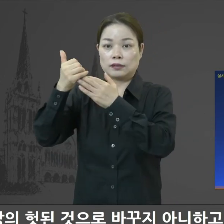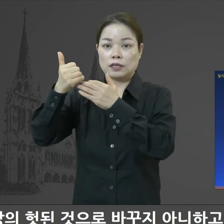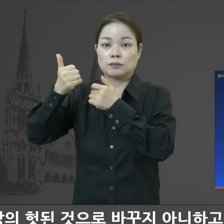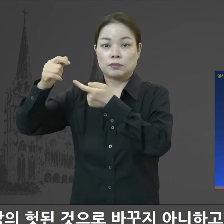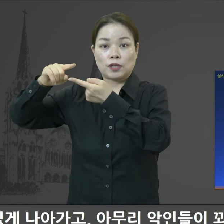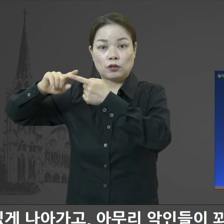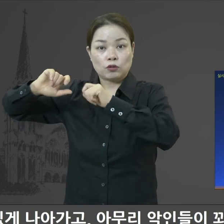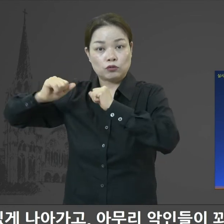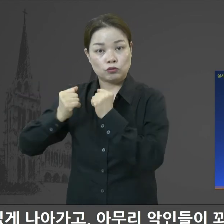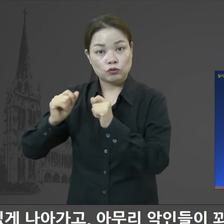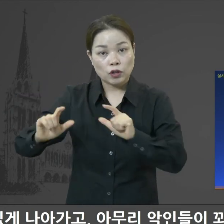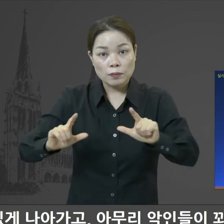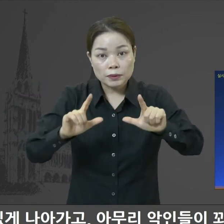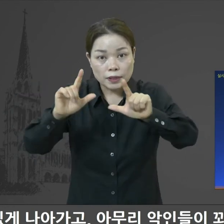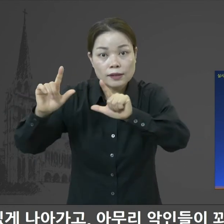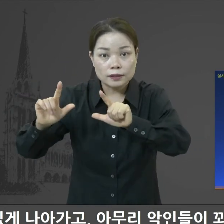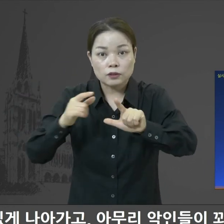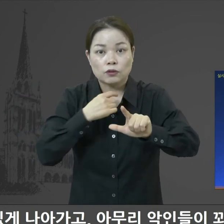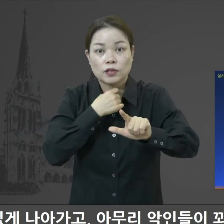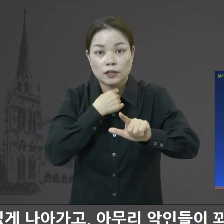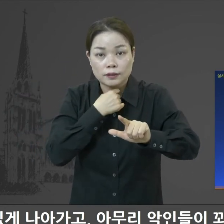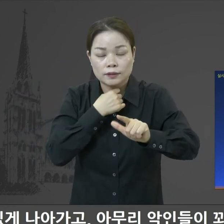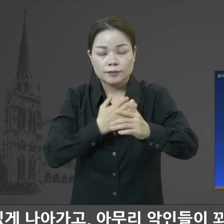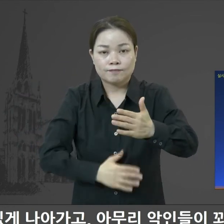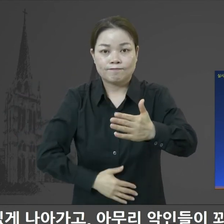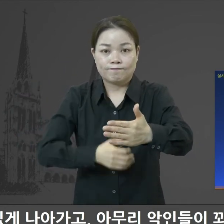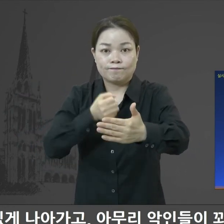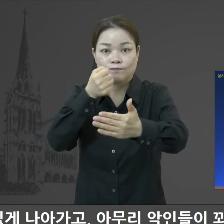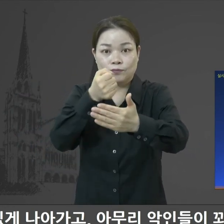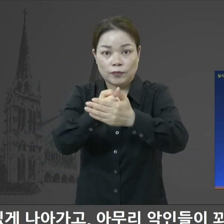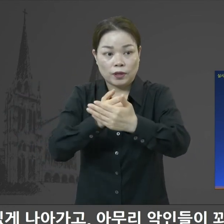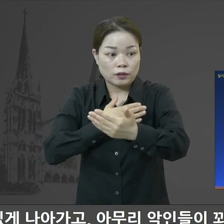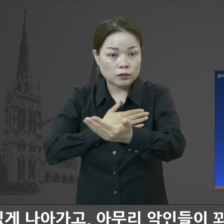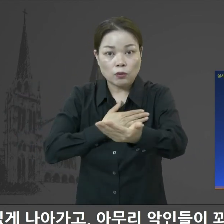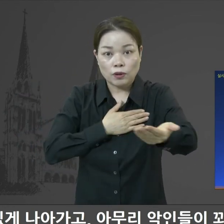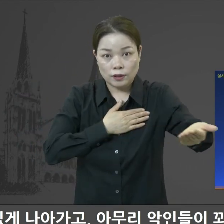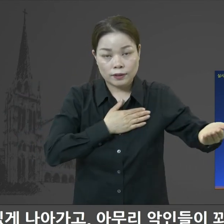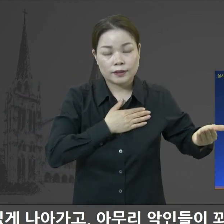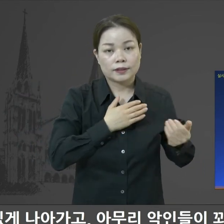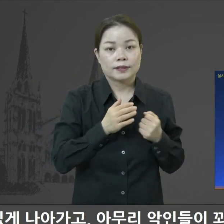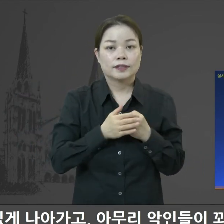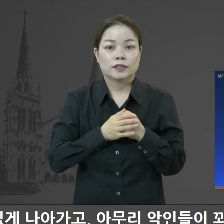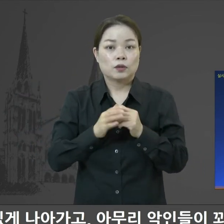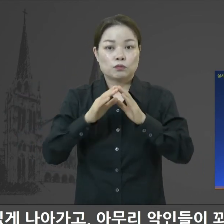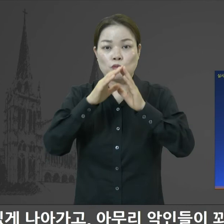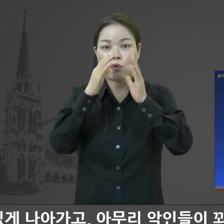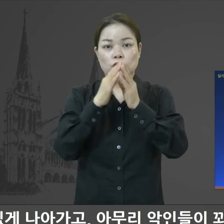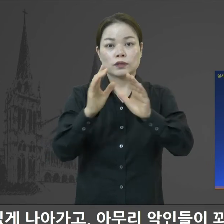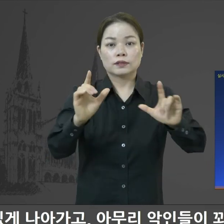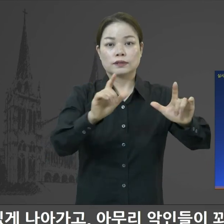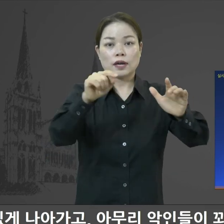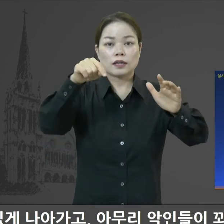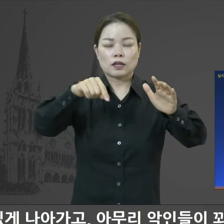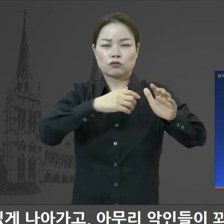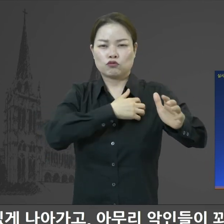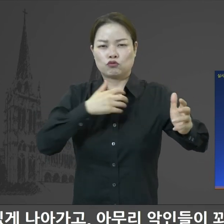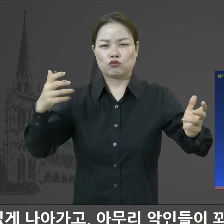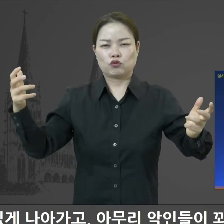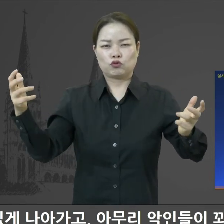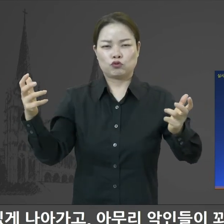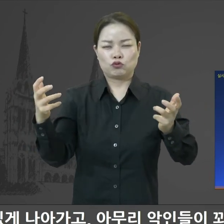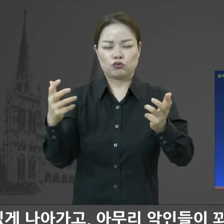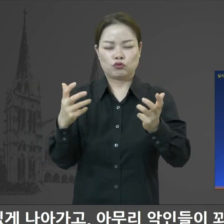따라가리라. 말씀을 따라가리라. 이런 결단이 저와 여러분의 모든 삶 가운데 충만하게